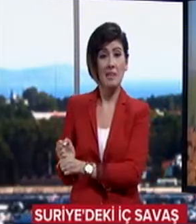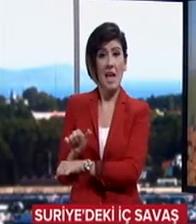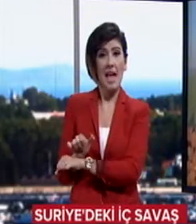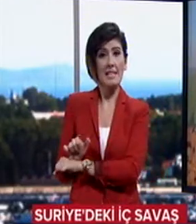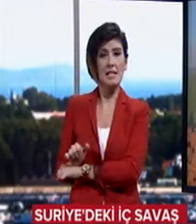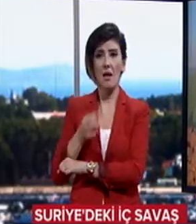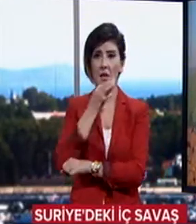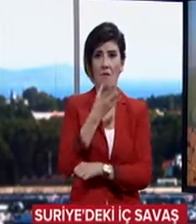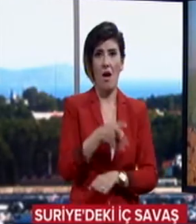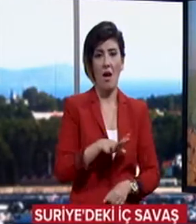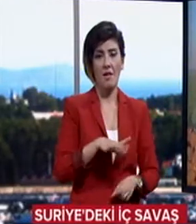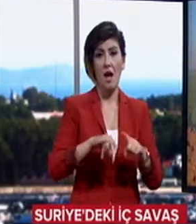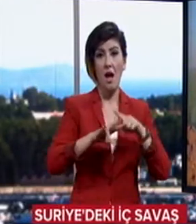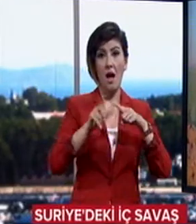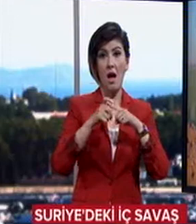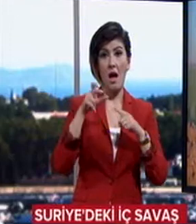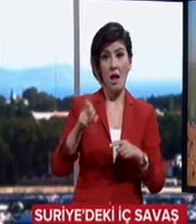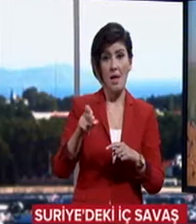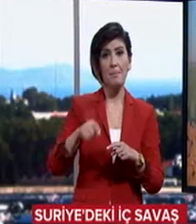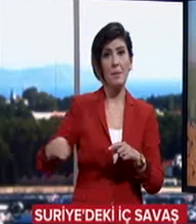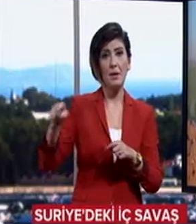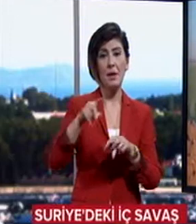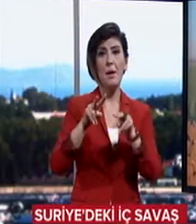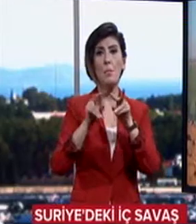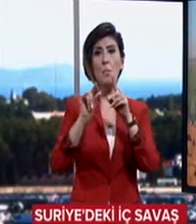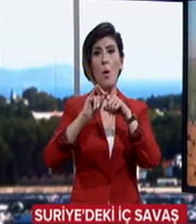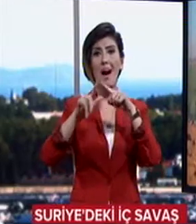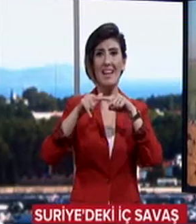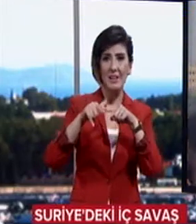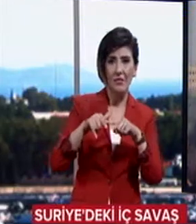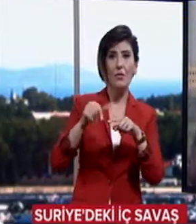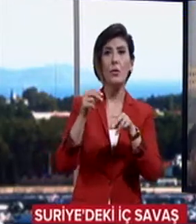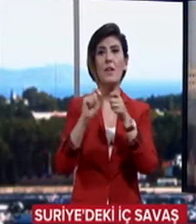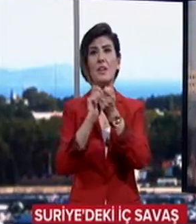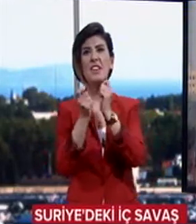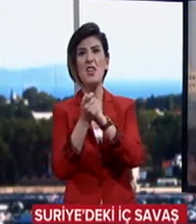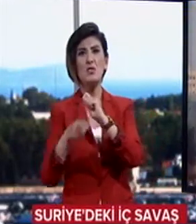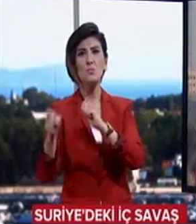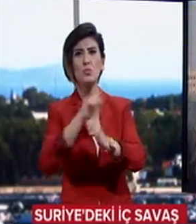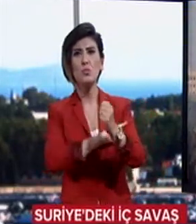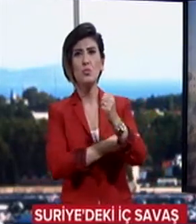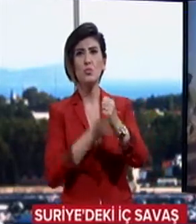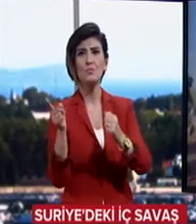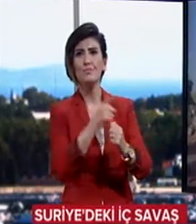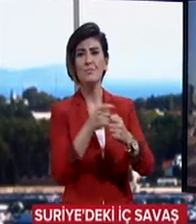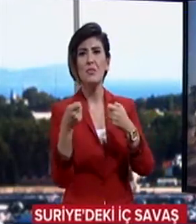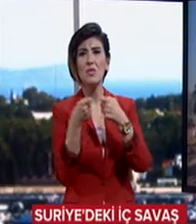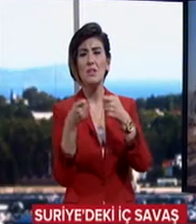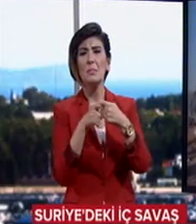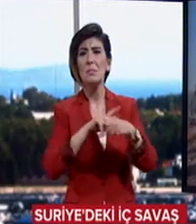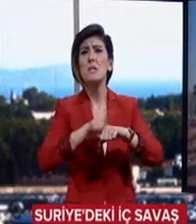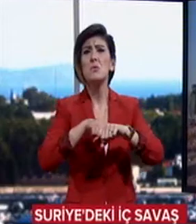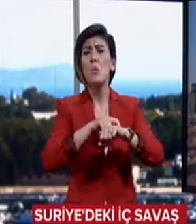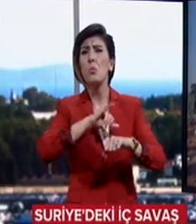ediliyor. Halep'in güneyinde muhaliflerle rejim güçleri arasındaki çatışmalar bir süredir yoğun